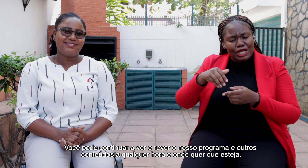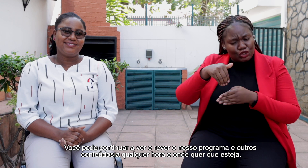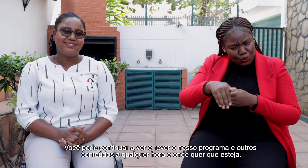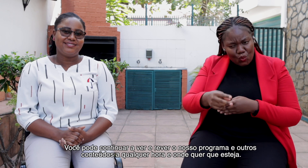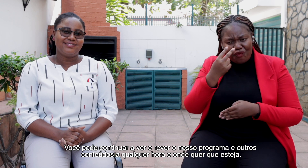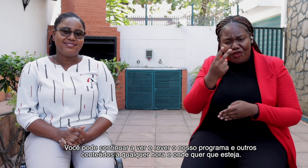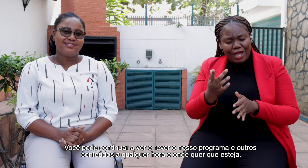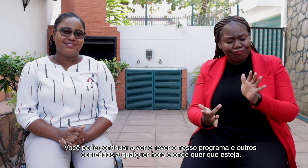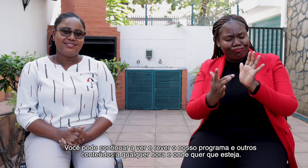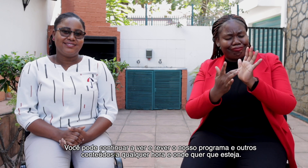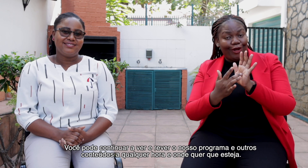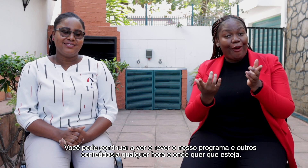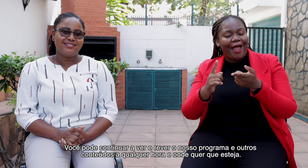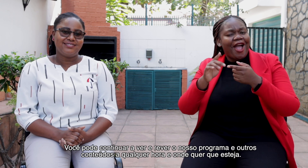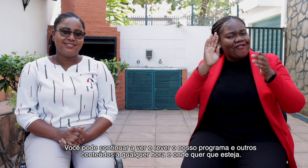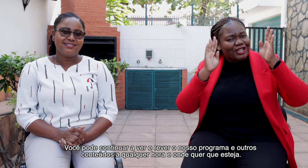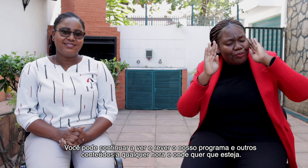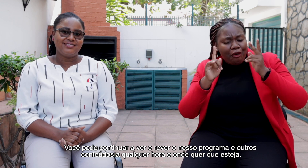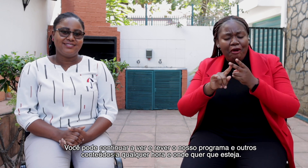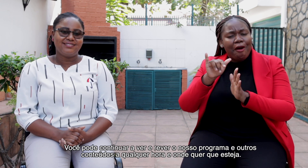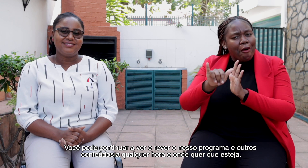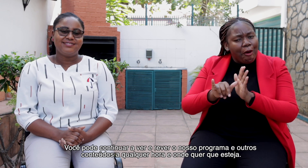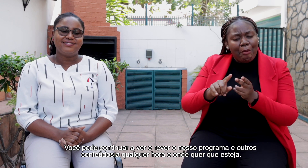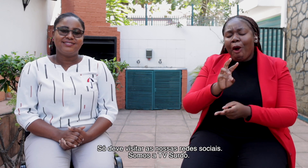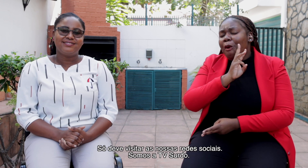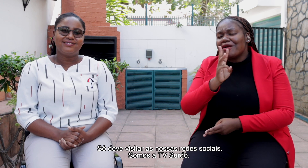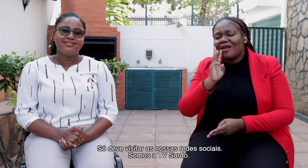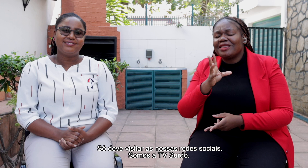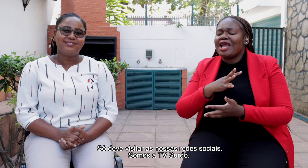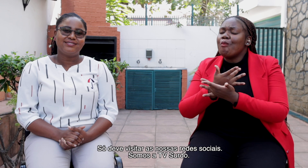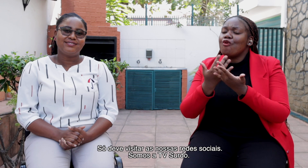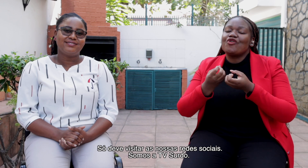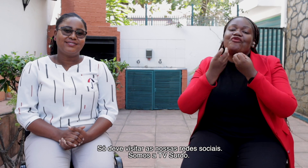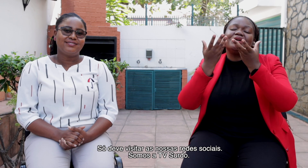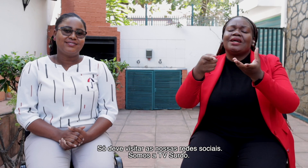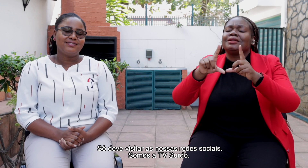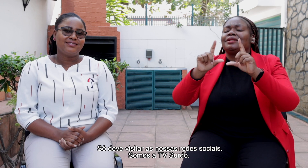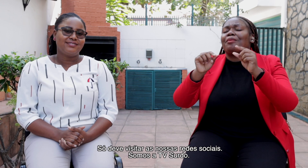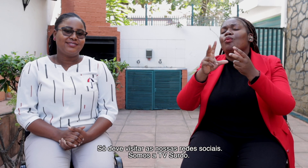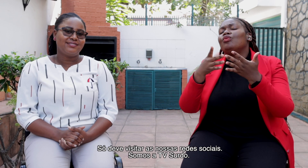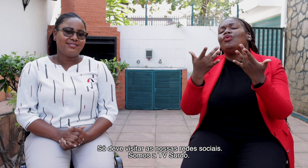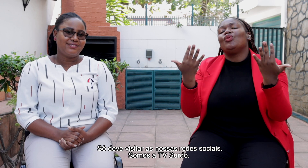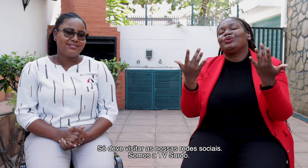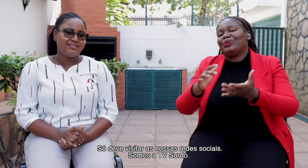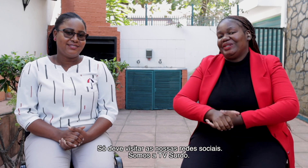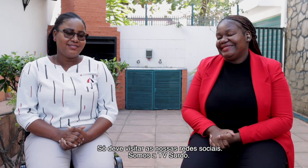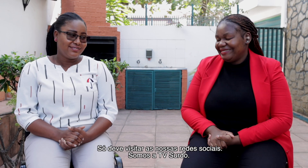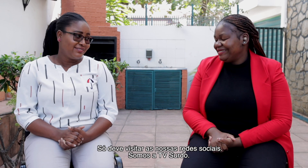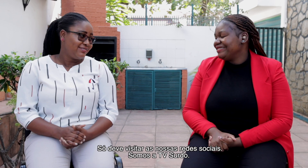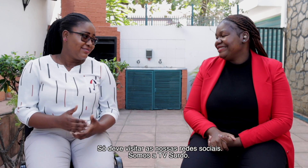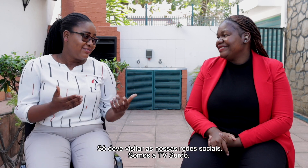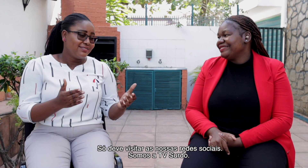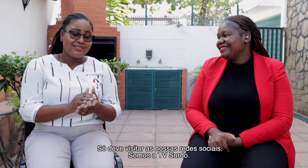e outros conteúdos a qualquer hora e onde quer que esteja. Só deve visitar as nossas redes sociais. Somos a